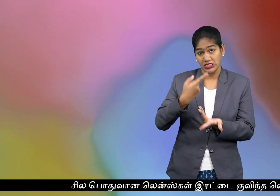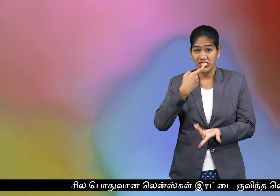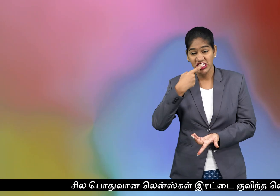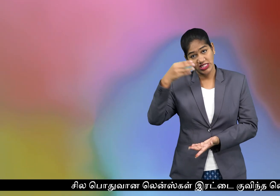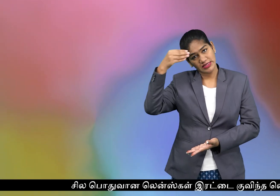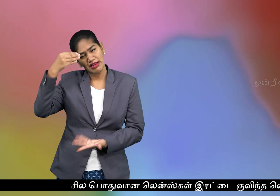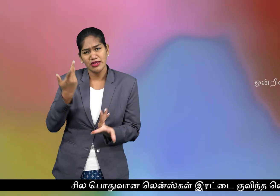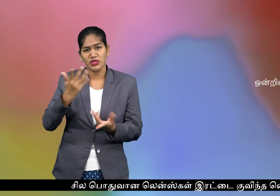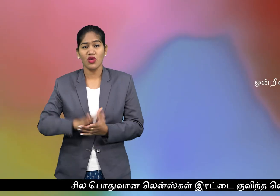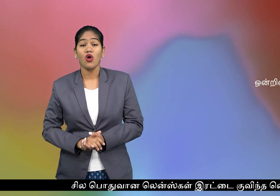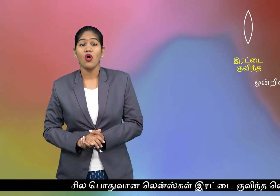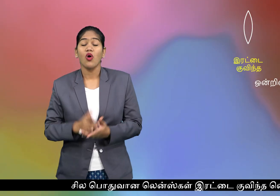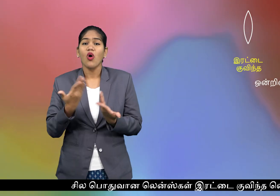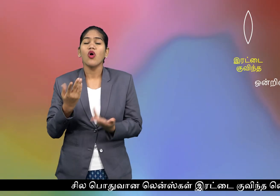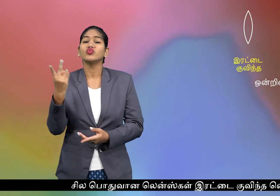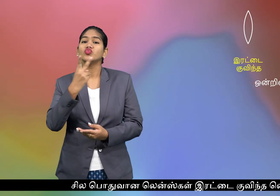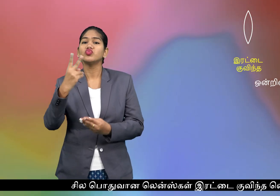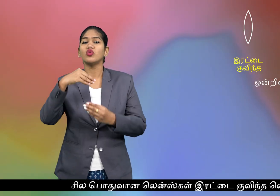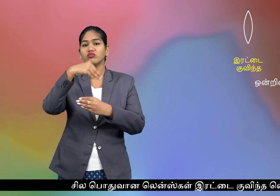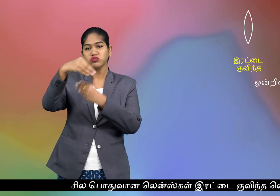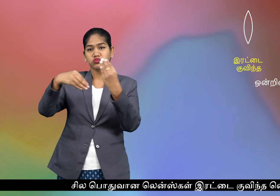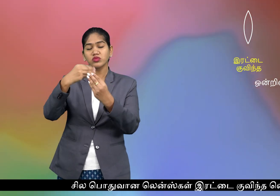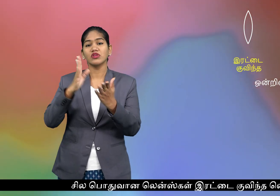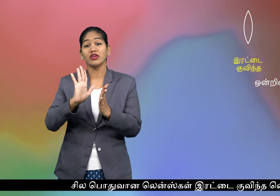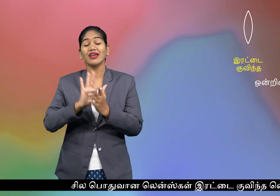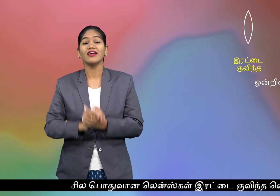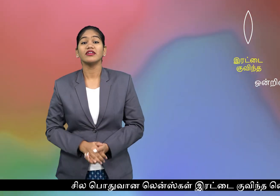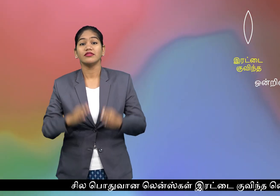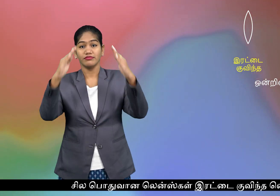குவிவு வில்லை,